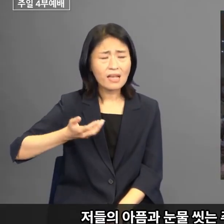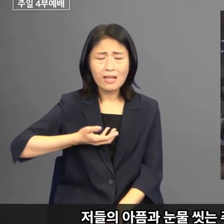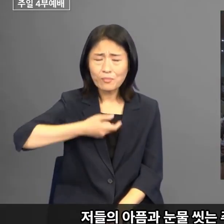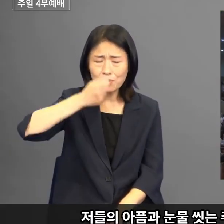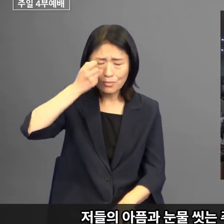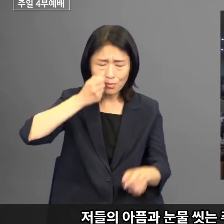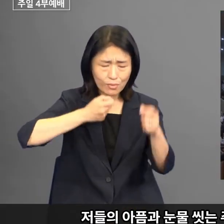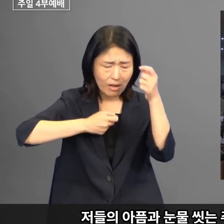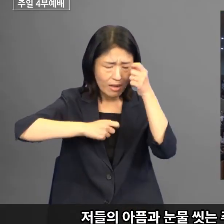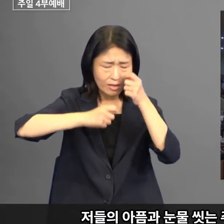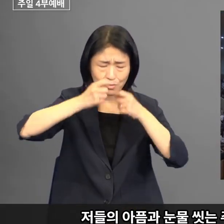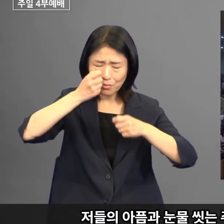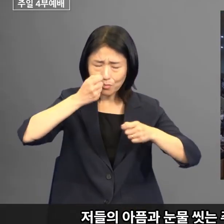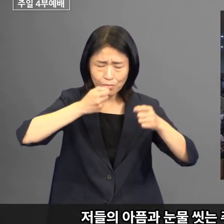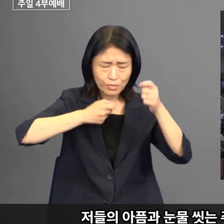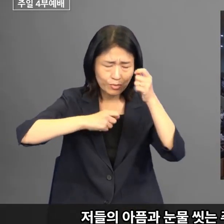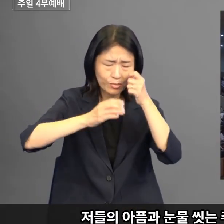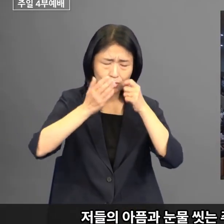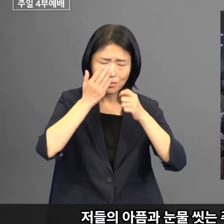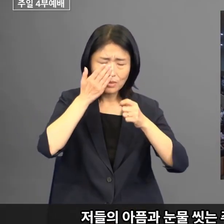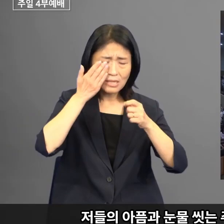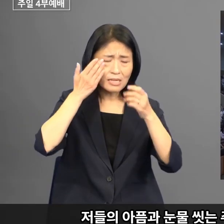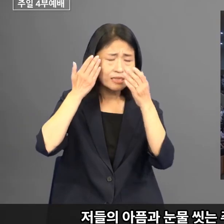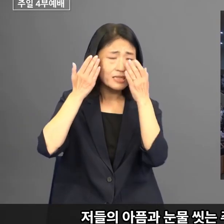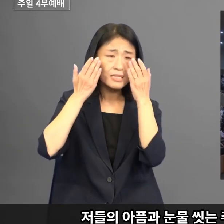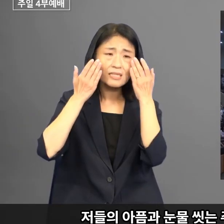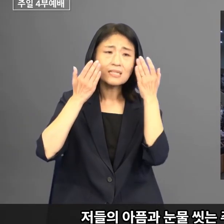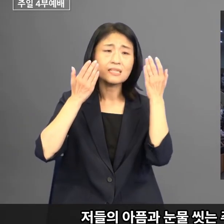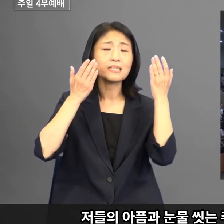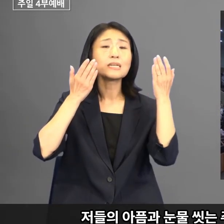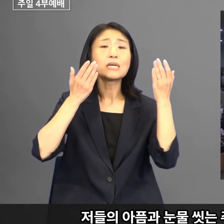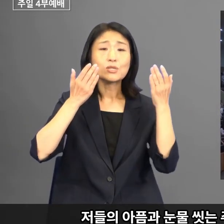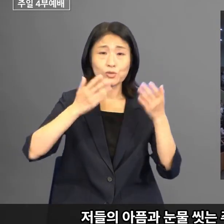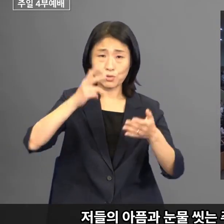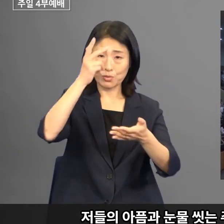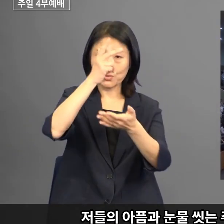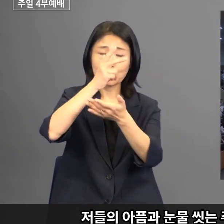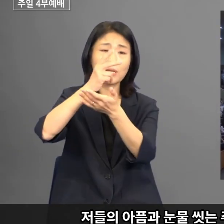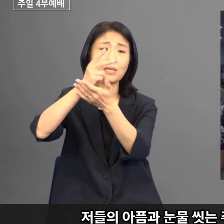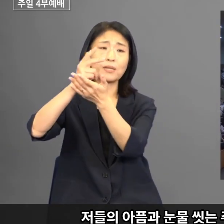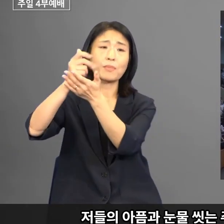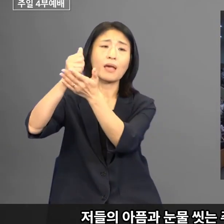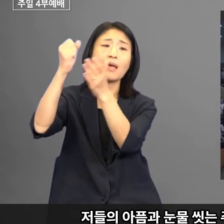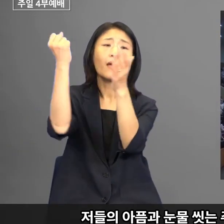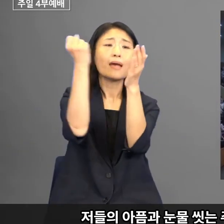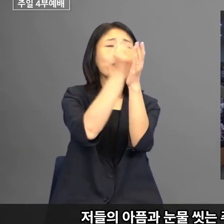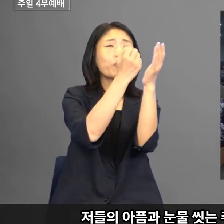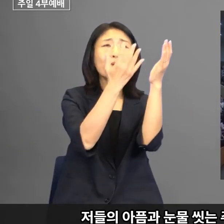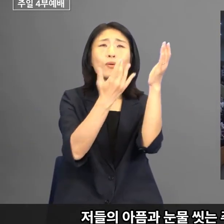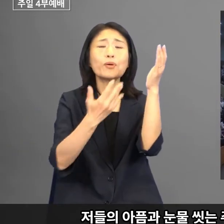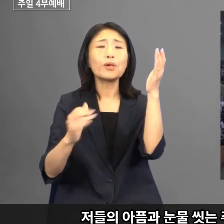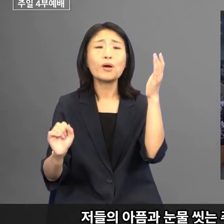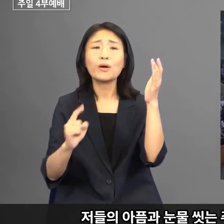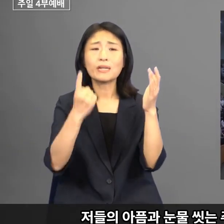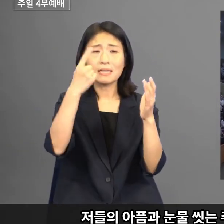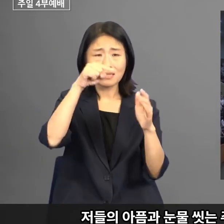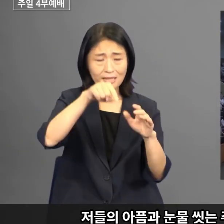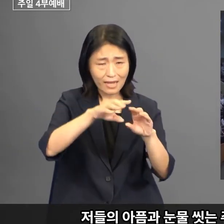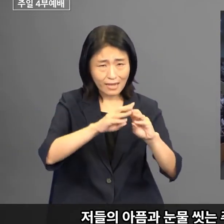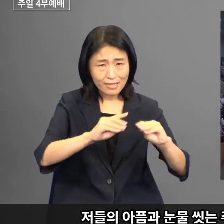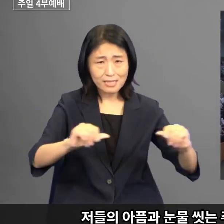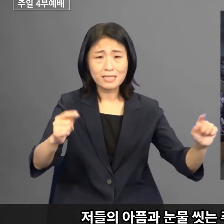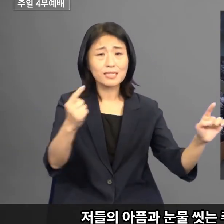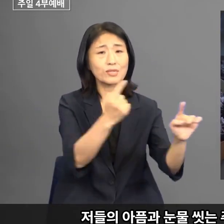저들의 아픔과 눈물 씻는 주님의 보혈